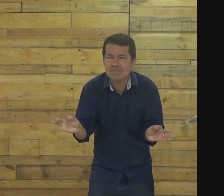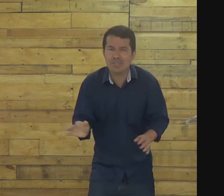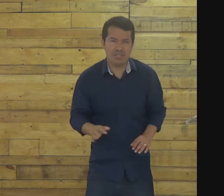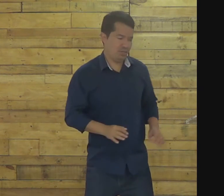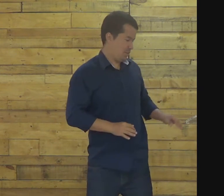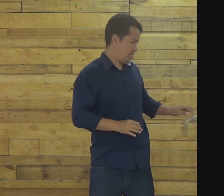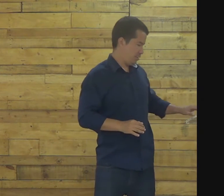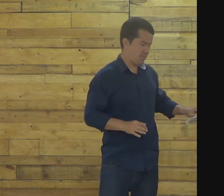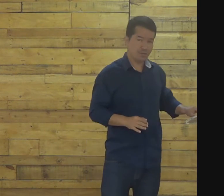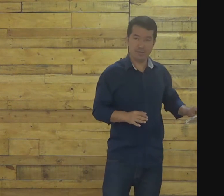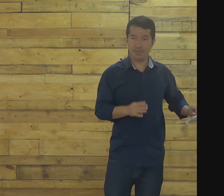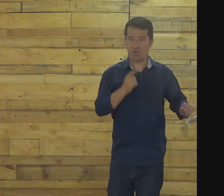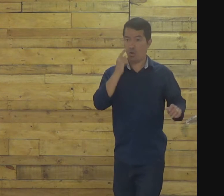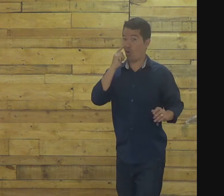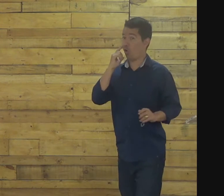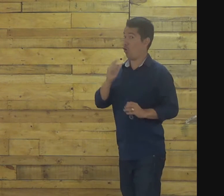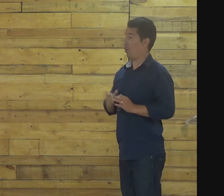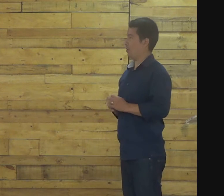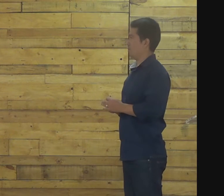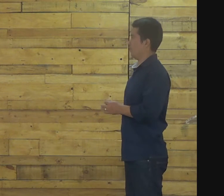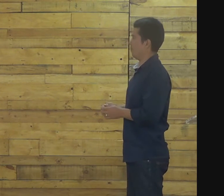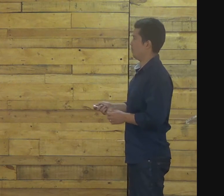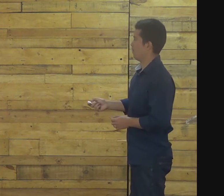Você viu como ela é simples?